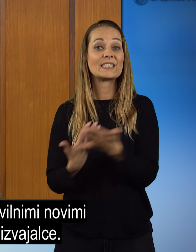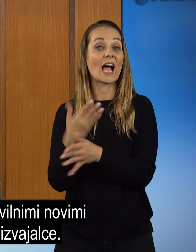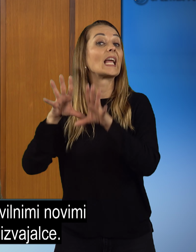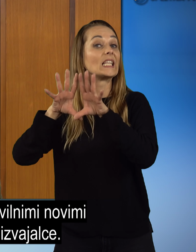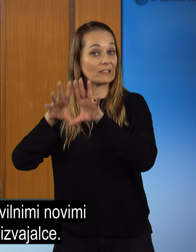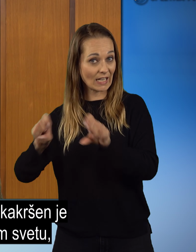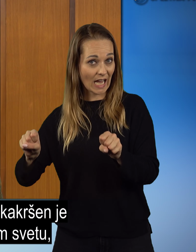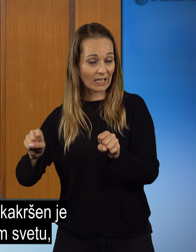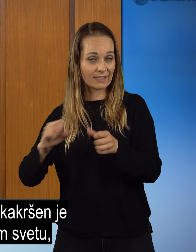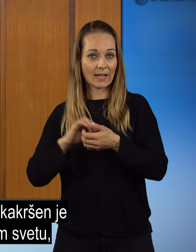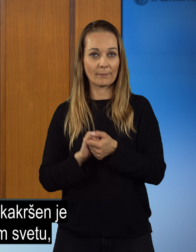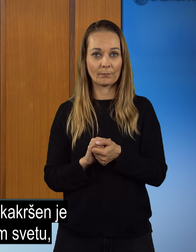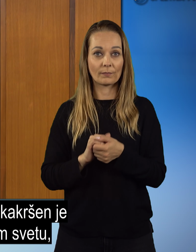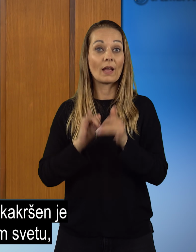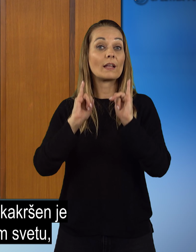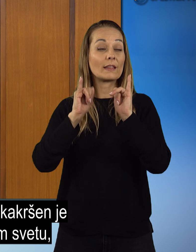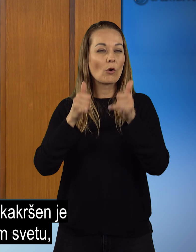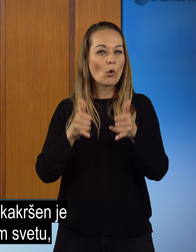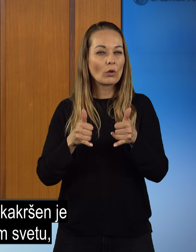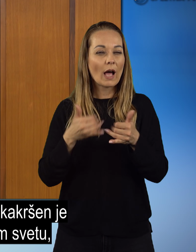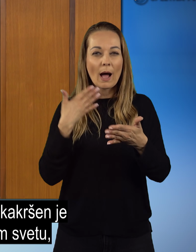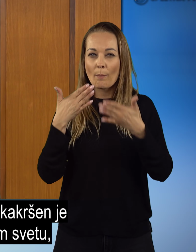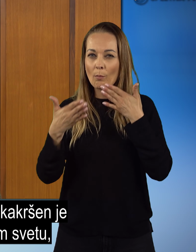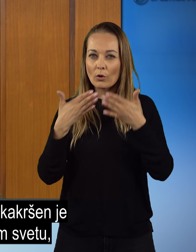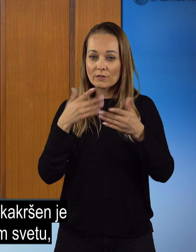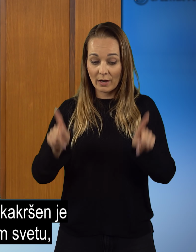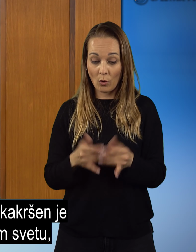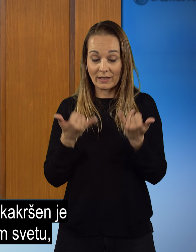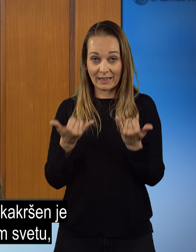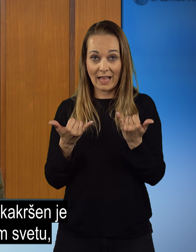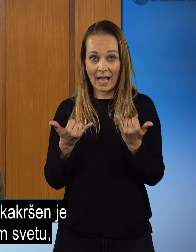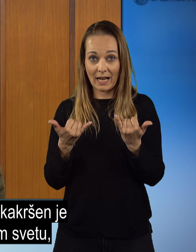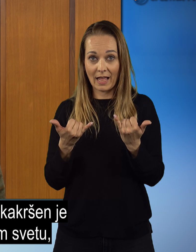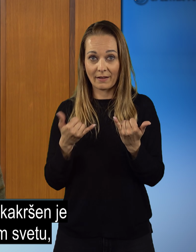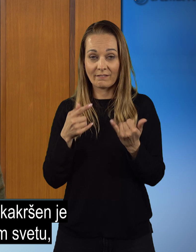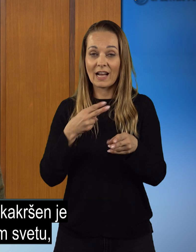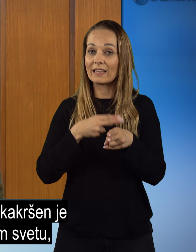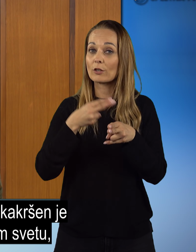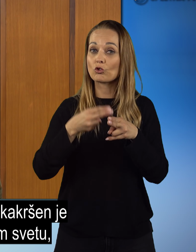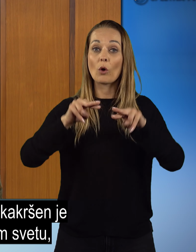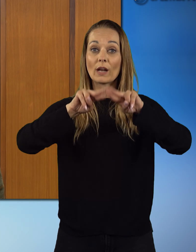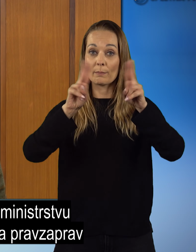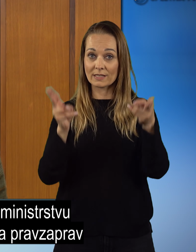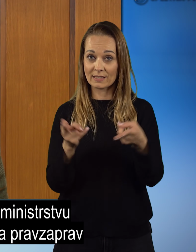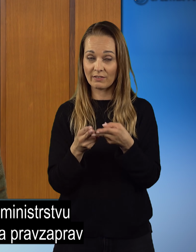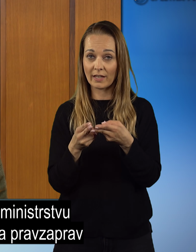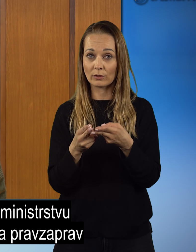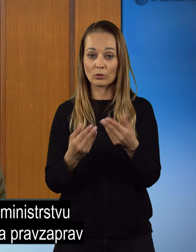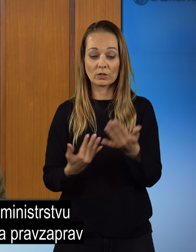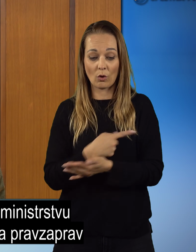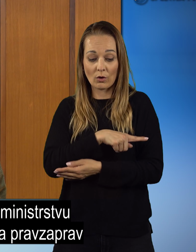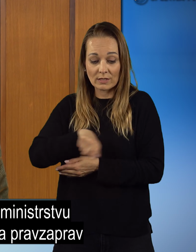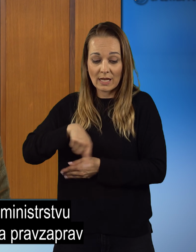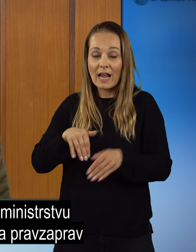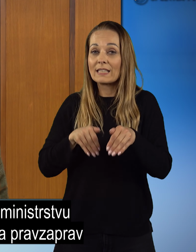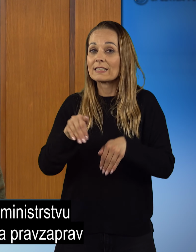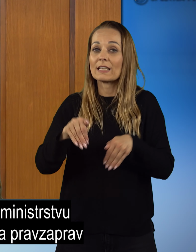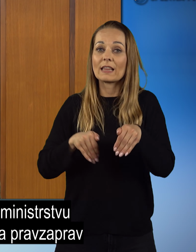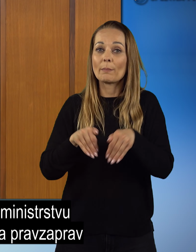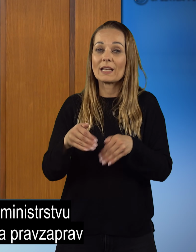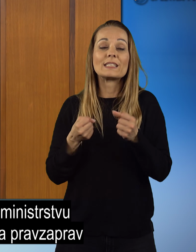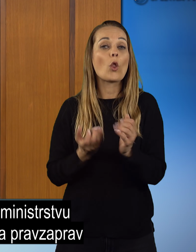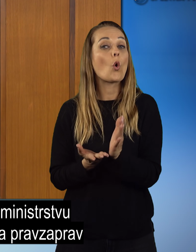za izvajalce. Tako da posveti, kakršen je tale v državnem svetu, so tudi za nas na ministrstvu